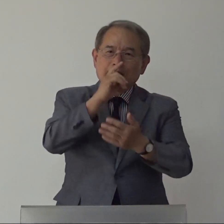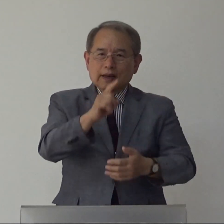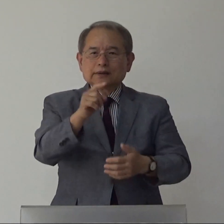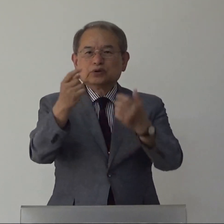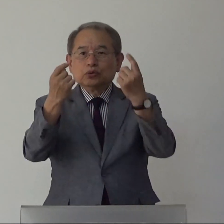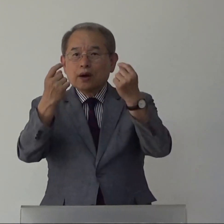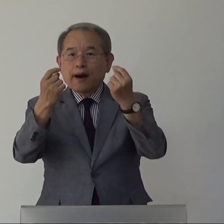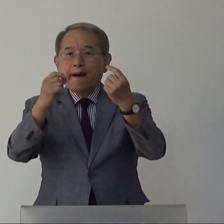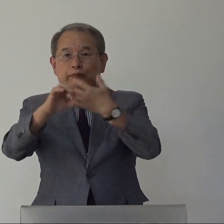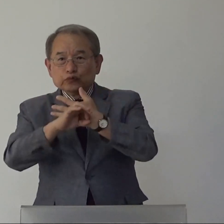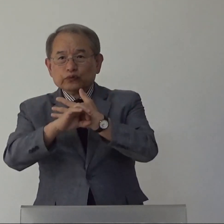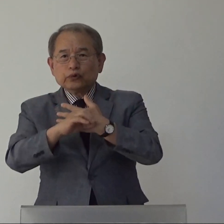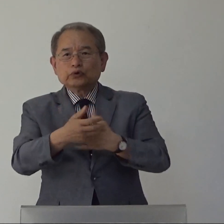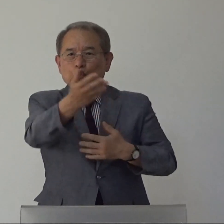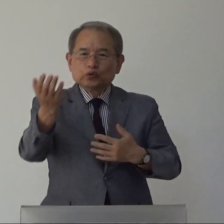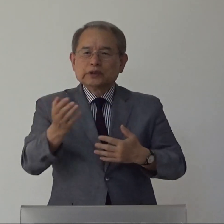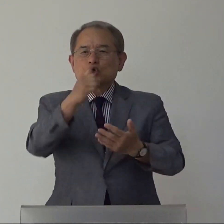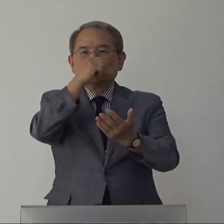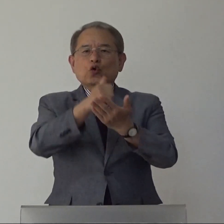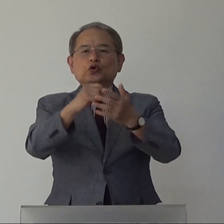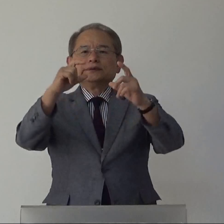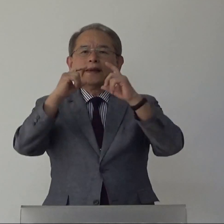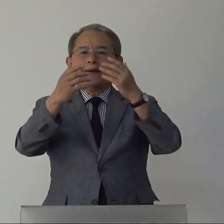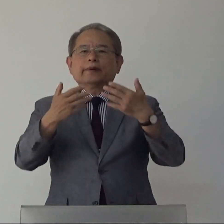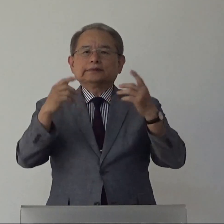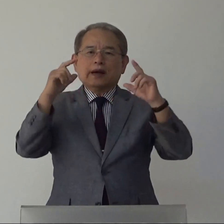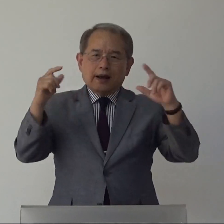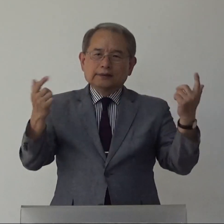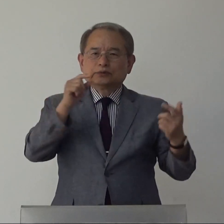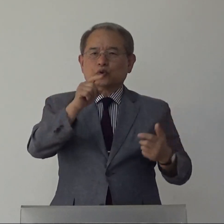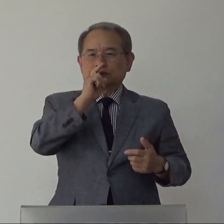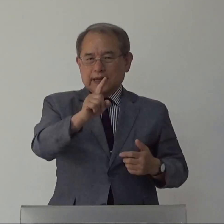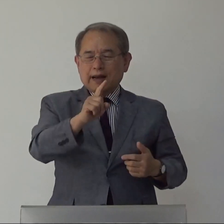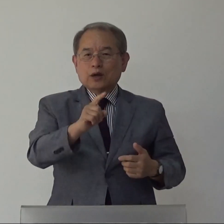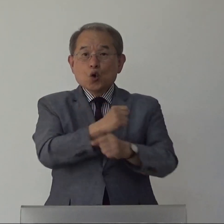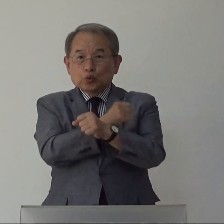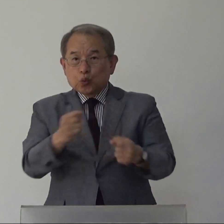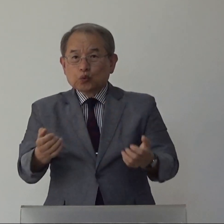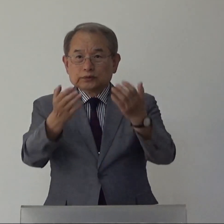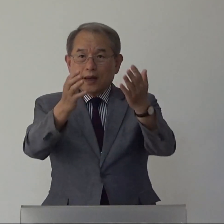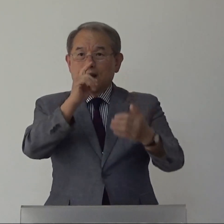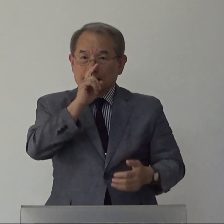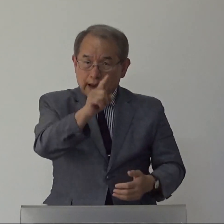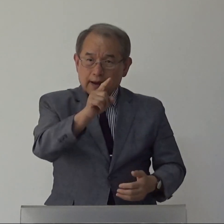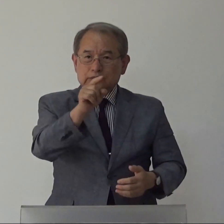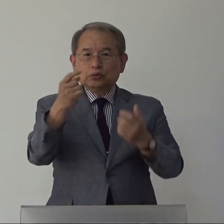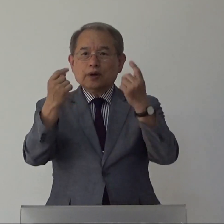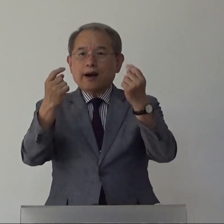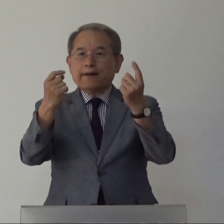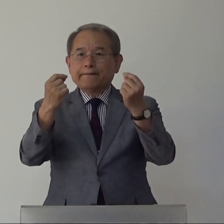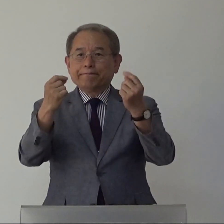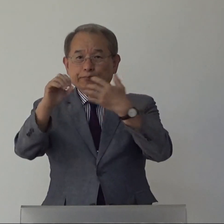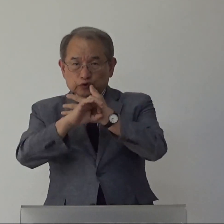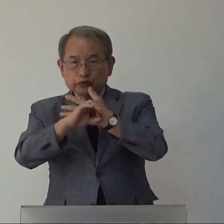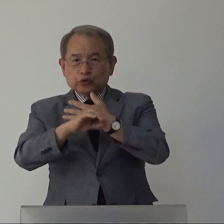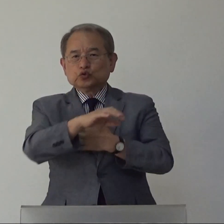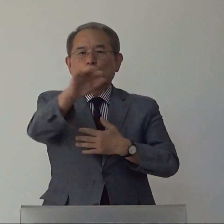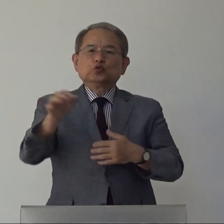비판하지 말라. 그리하면 너희가 비판을 받지 않을 것이요. 정죄하지 말라. 그리하면